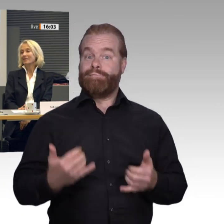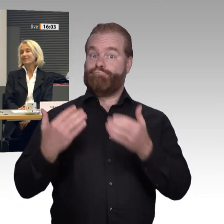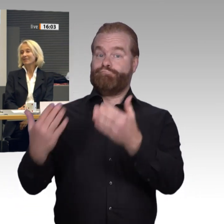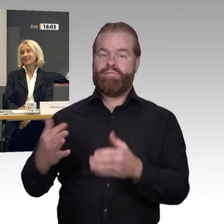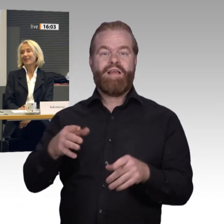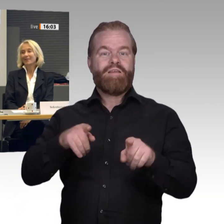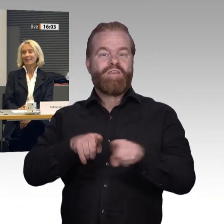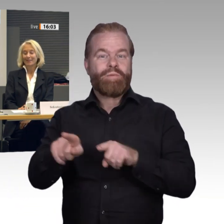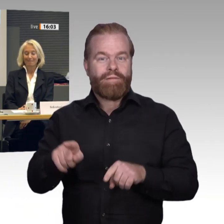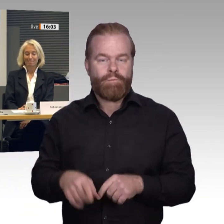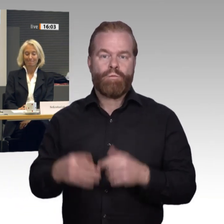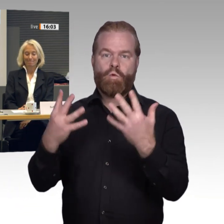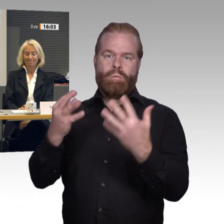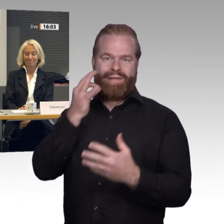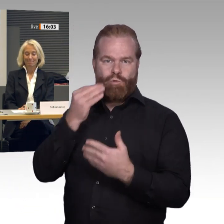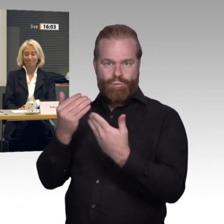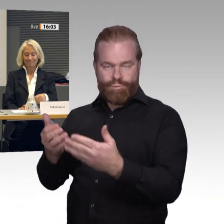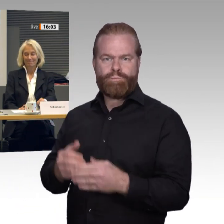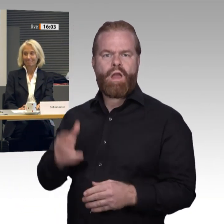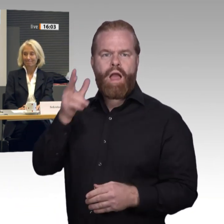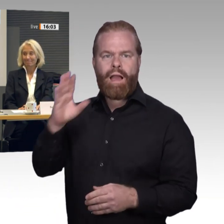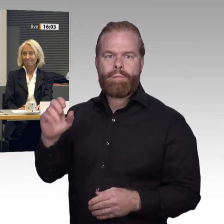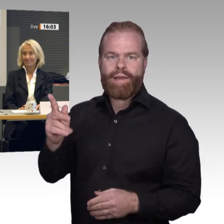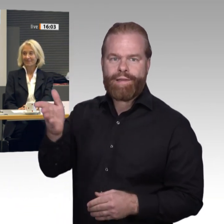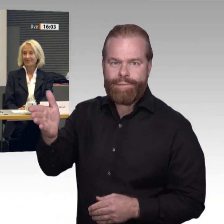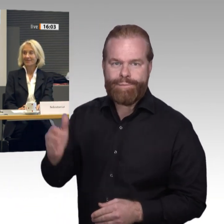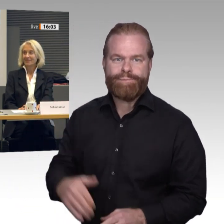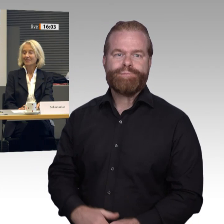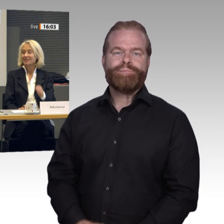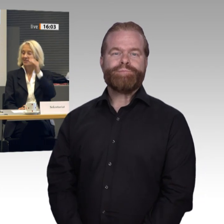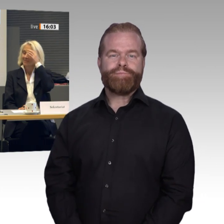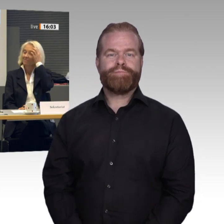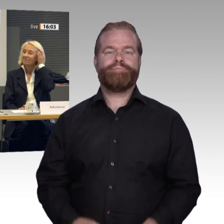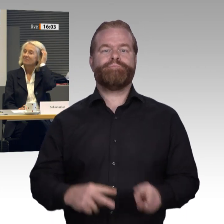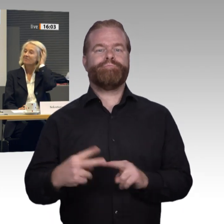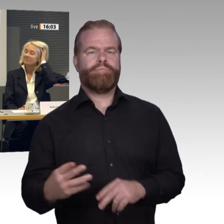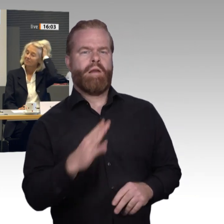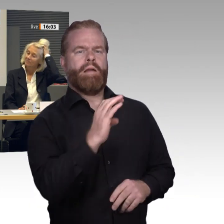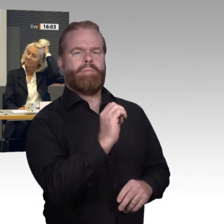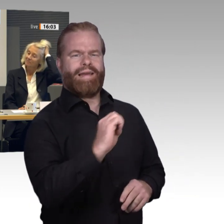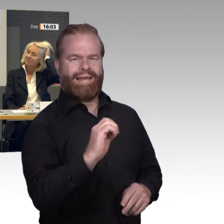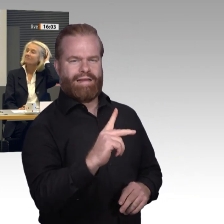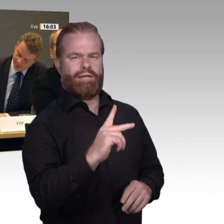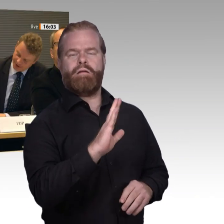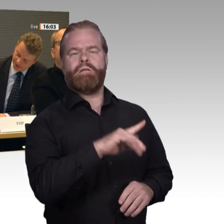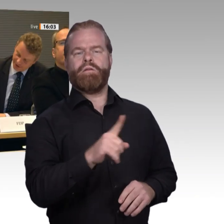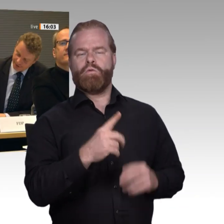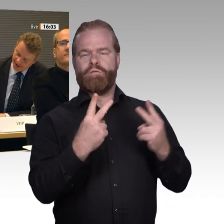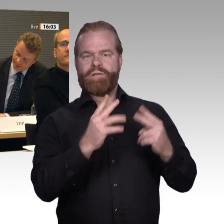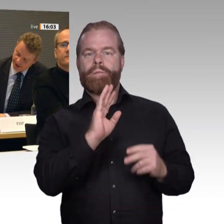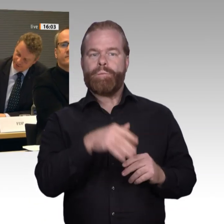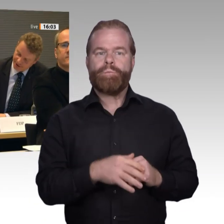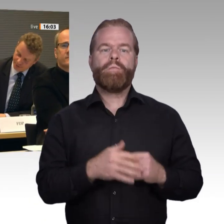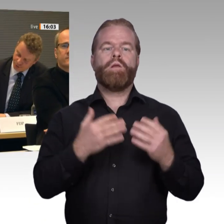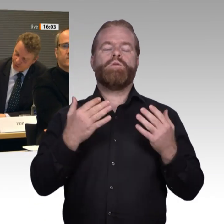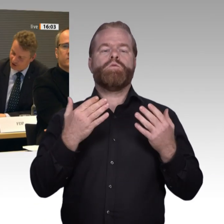Herr Vorsitzender. Ich würde gern anschließend an die finanziellen Fragestellungen Frau Krickel noch mal die Gelegenheit geben, sich auch noch mal zu äußern. Wir haben in Ihren